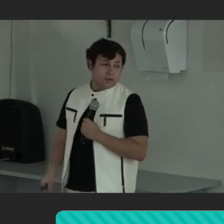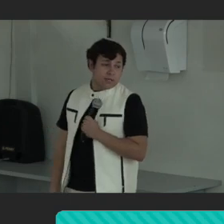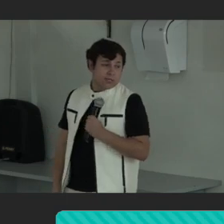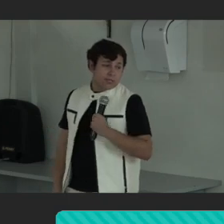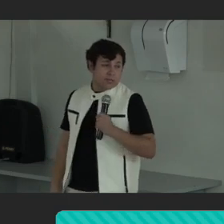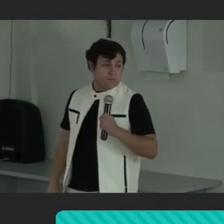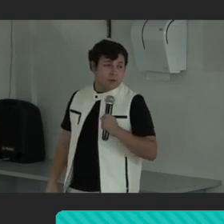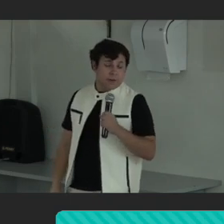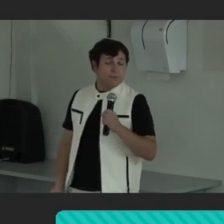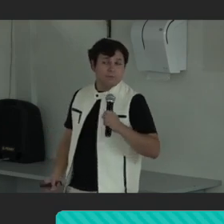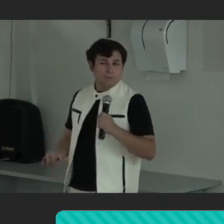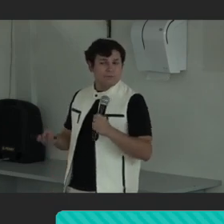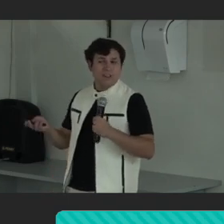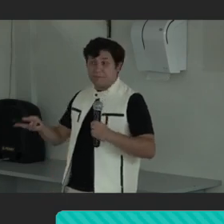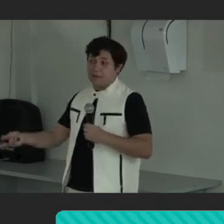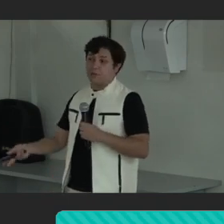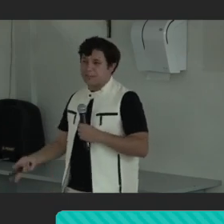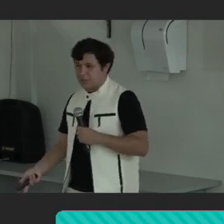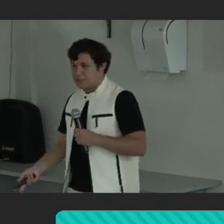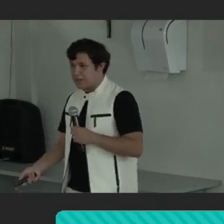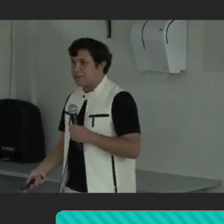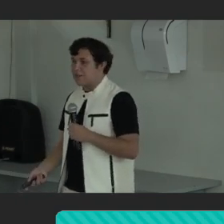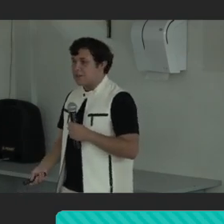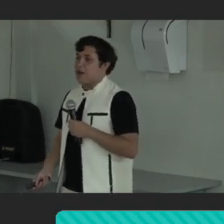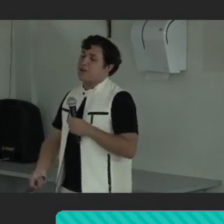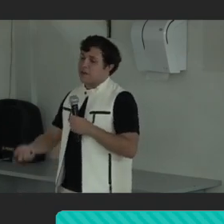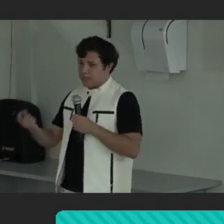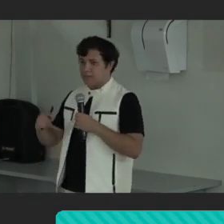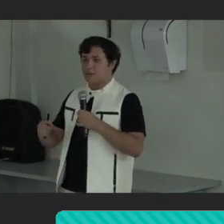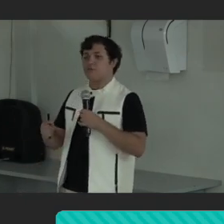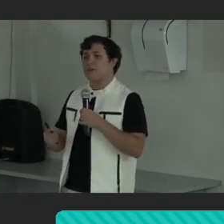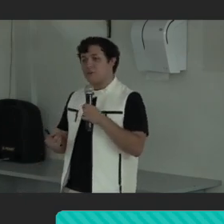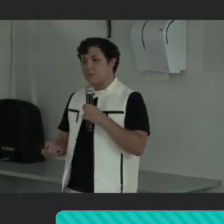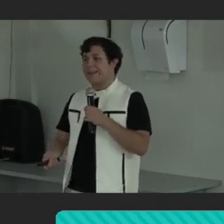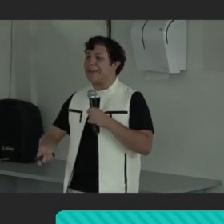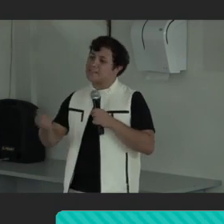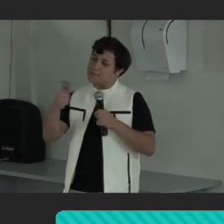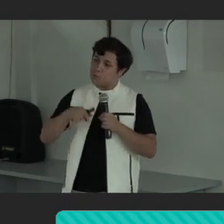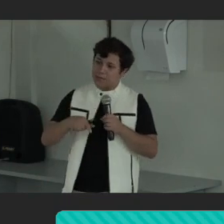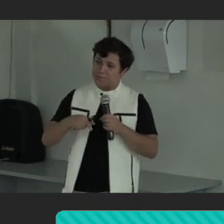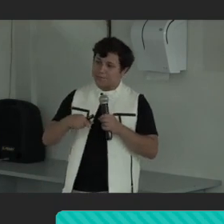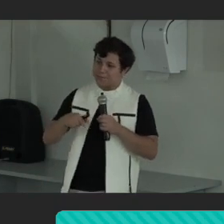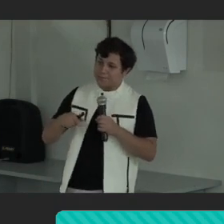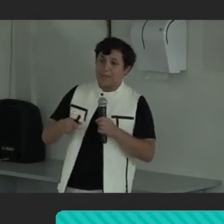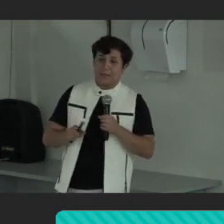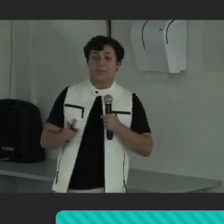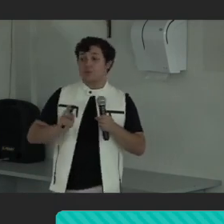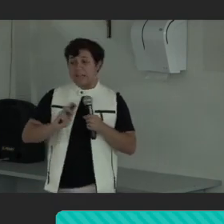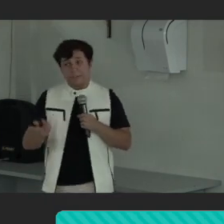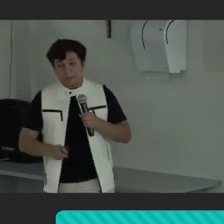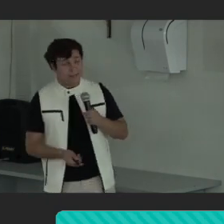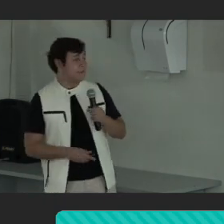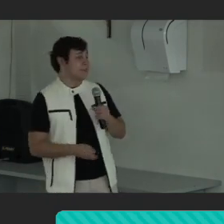así de esta forma, es mala educación, ¿cierto? Ahora imagínense con un idioma que es visual, es totalmente de mala